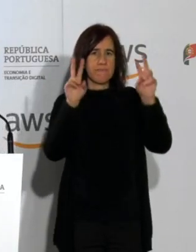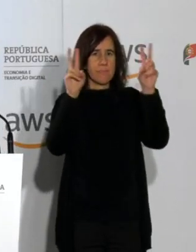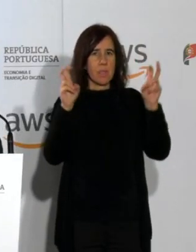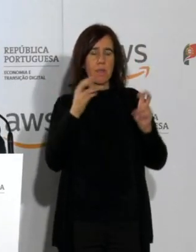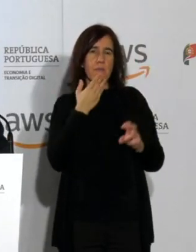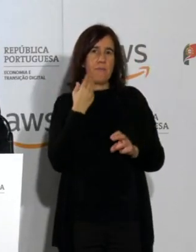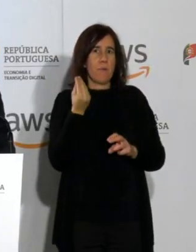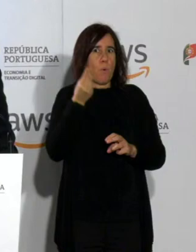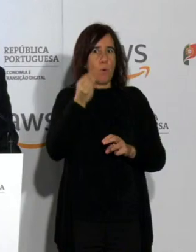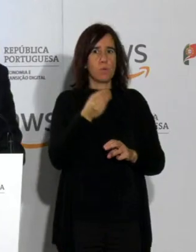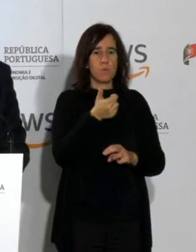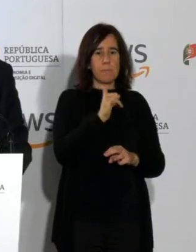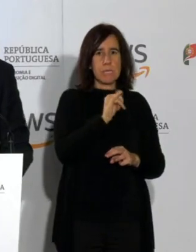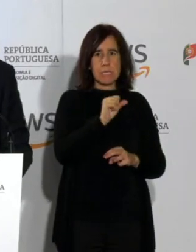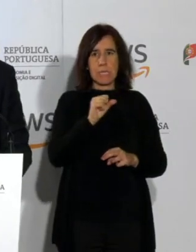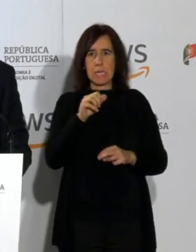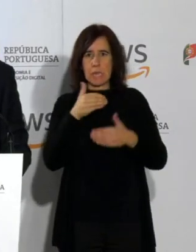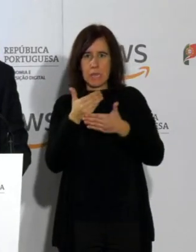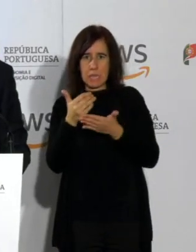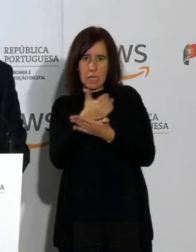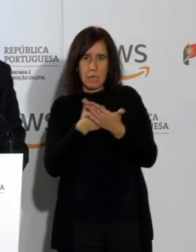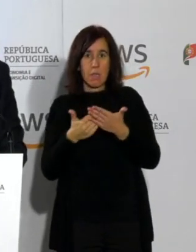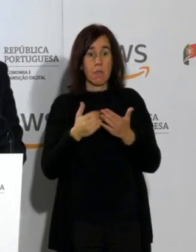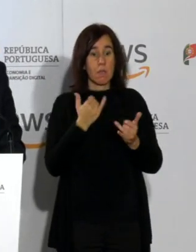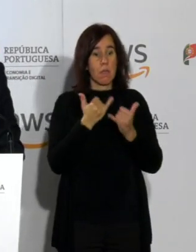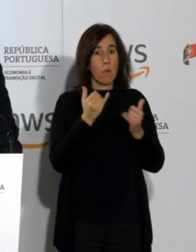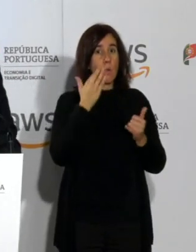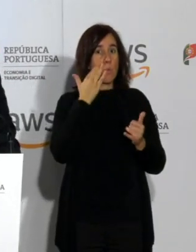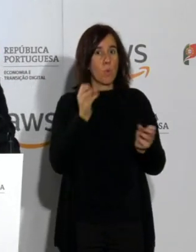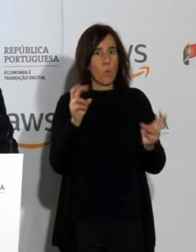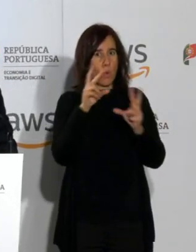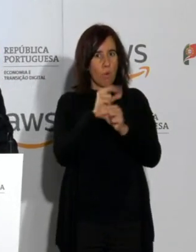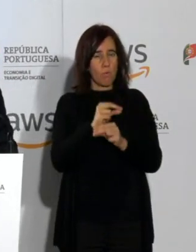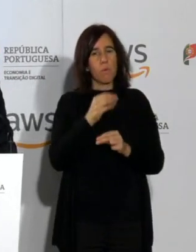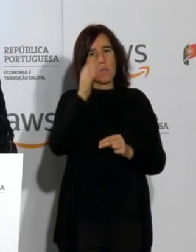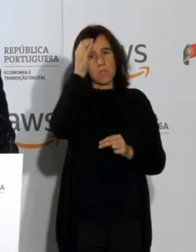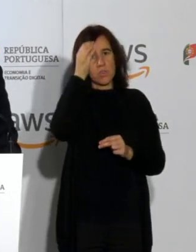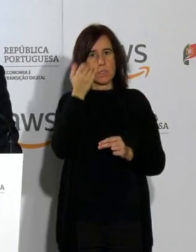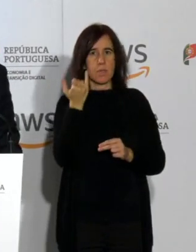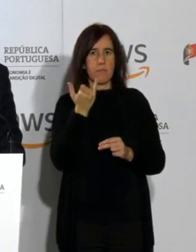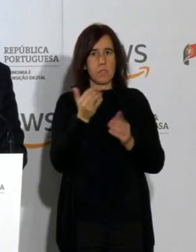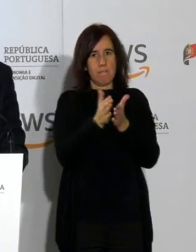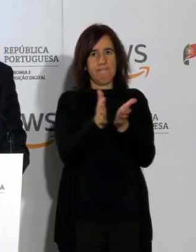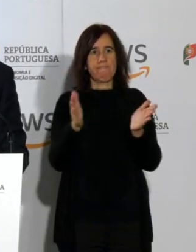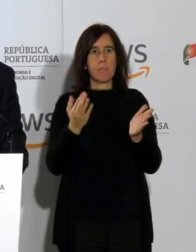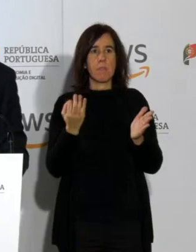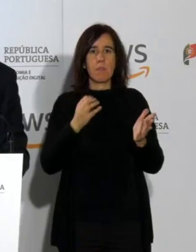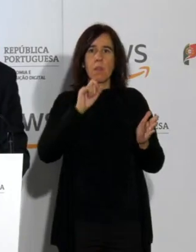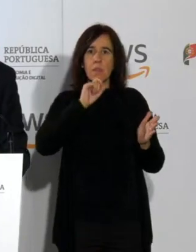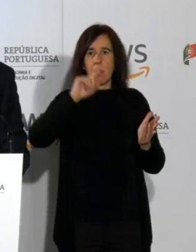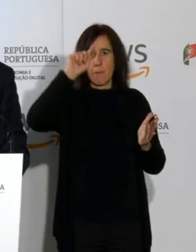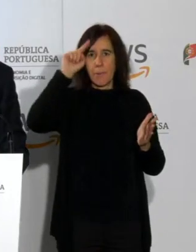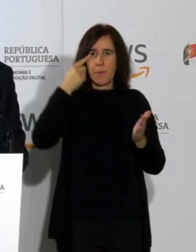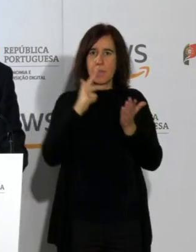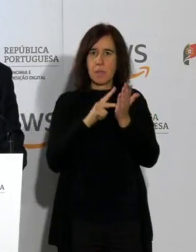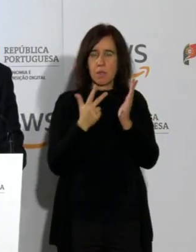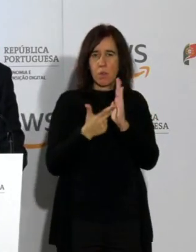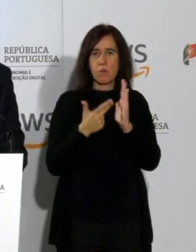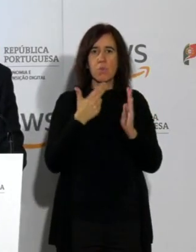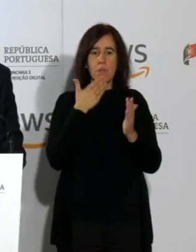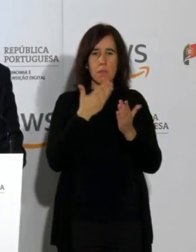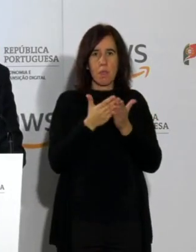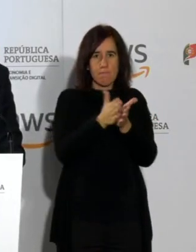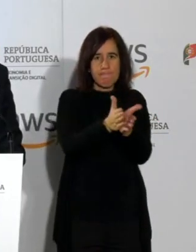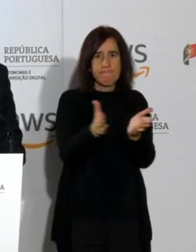Data, o que, associado a novos algoritmos, abriu a porta à inteligência artificial enquanto capacidade tecnológica de exponenciar